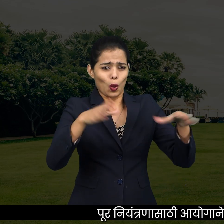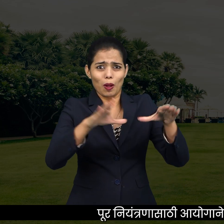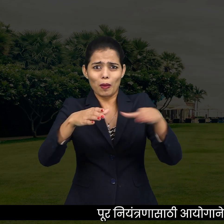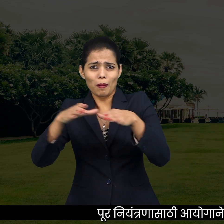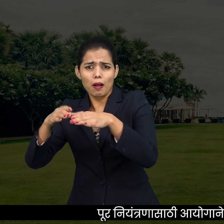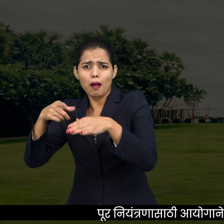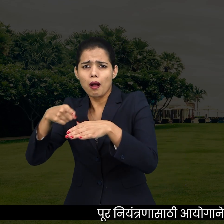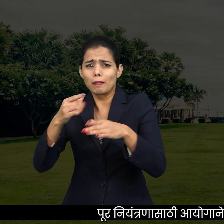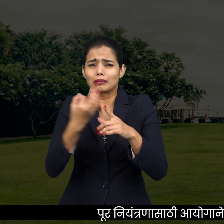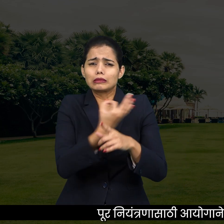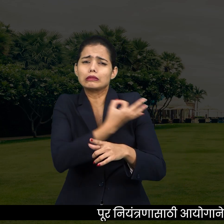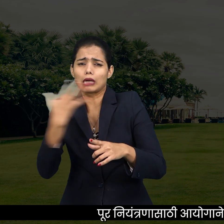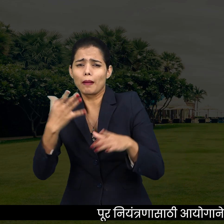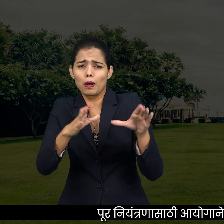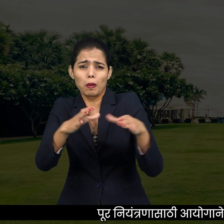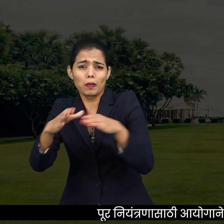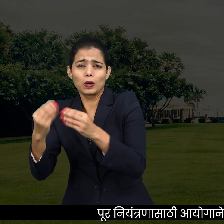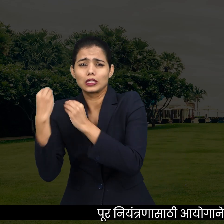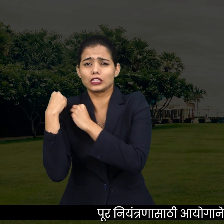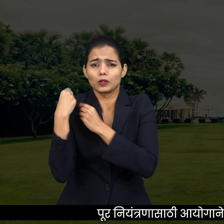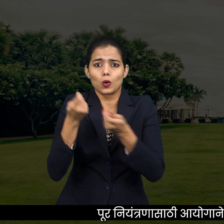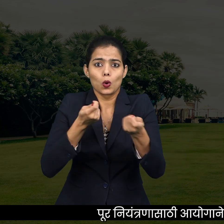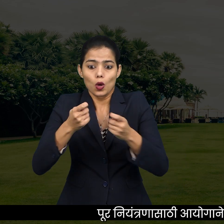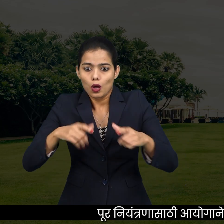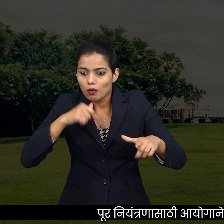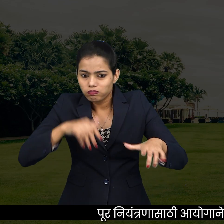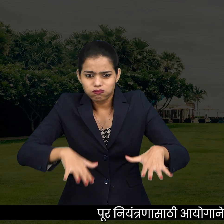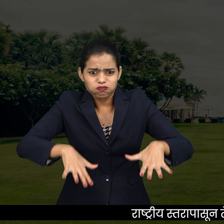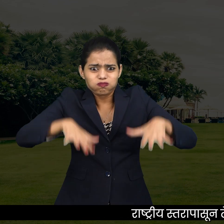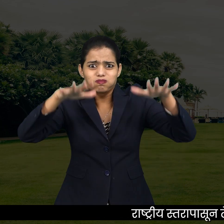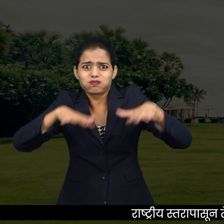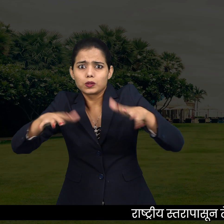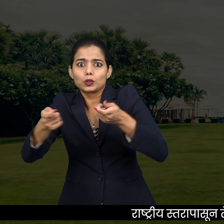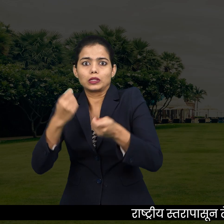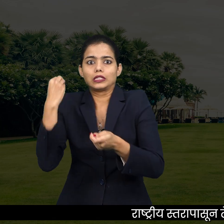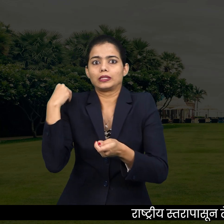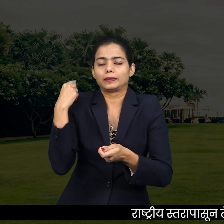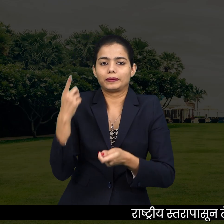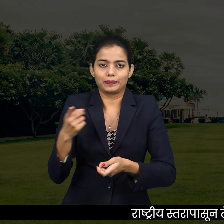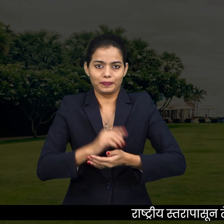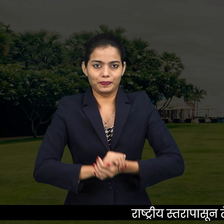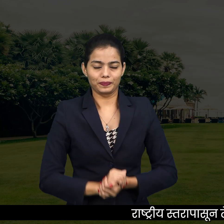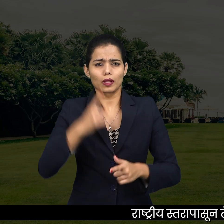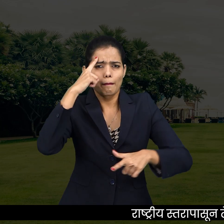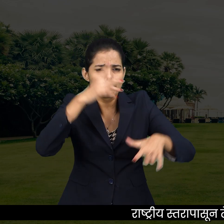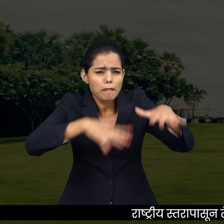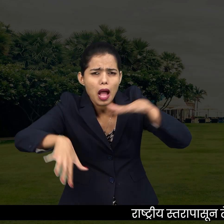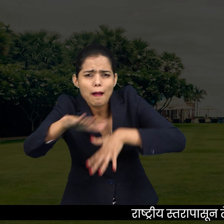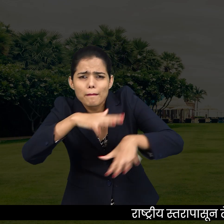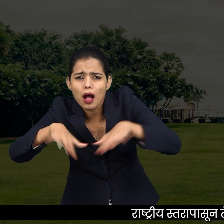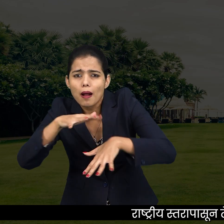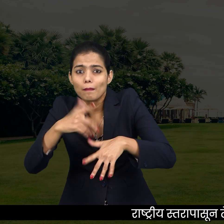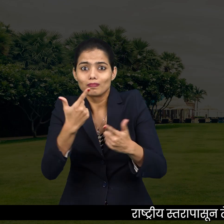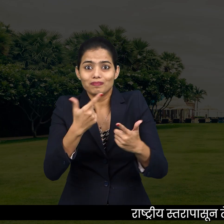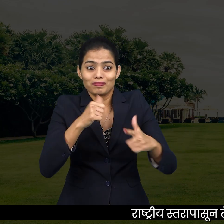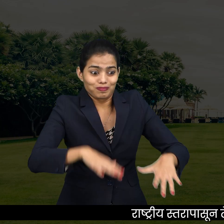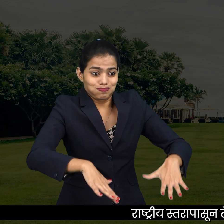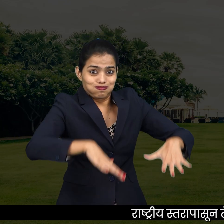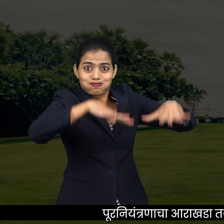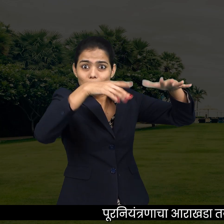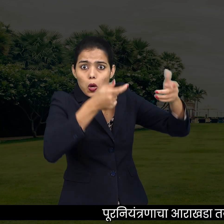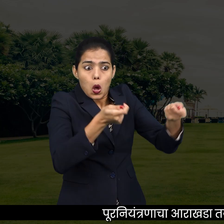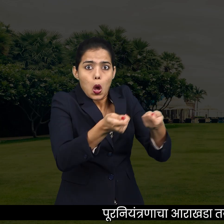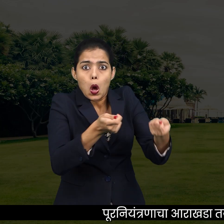पूर नियंत्रणासाठी आयोगाने विशेष प्रयत्न केले आहेत. राष्ट्रीय रस्त्यापासून ते गाव